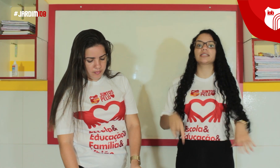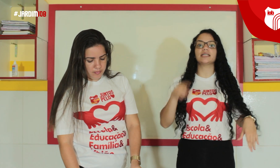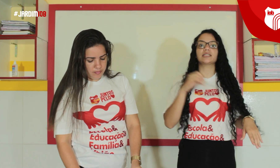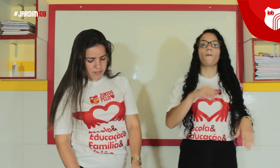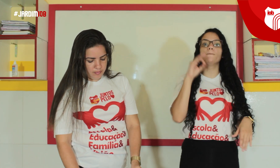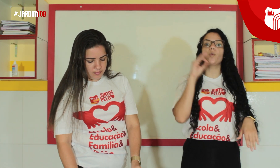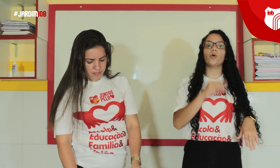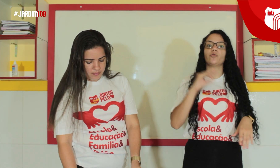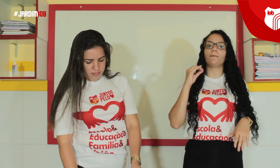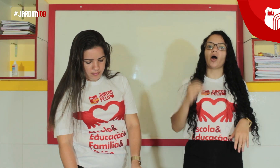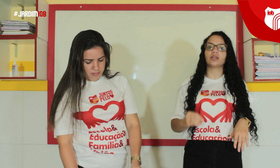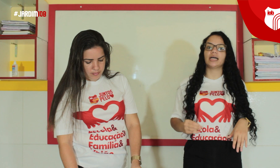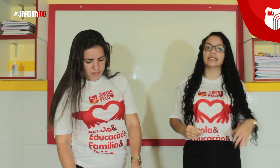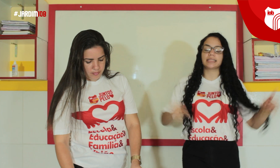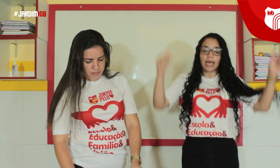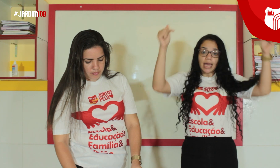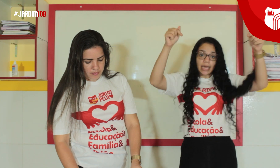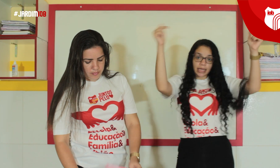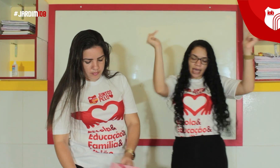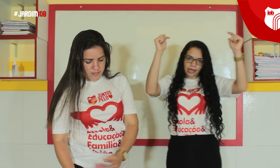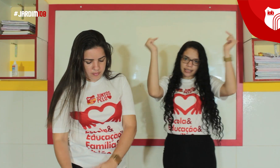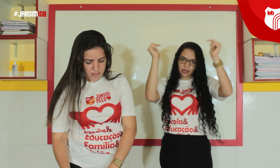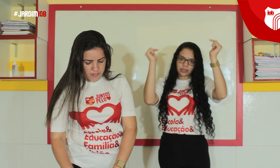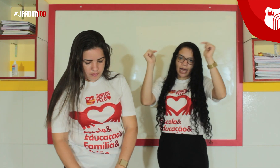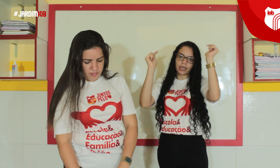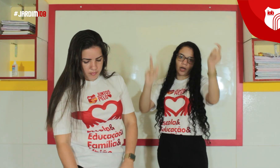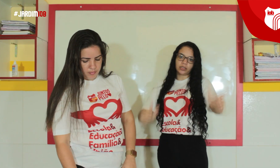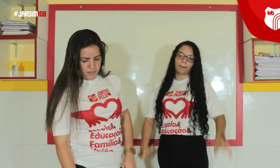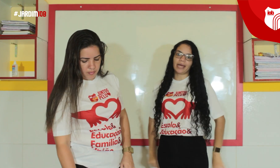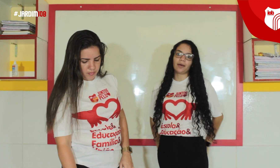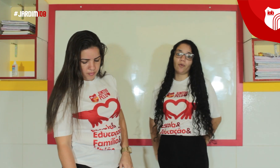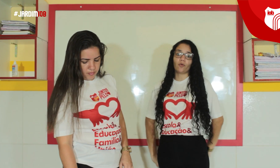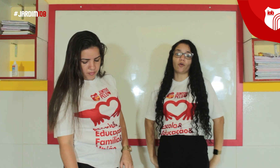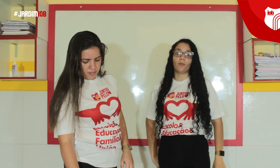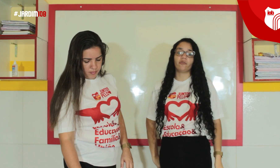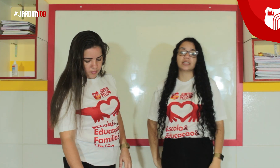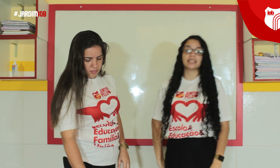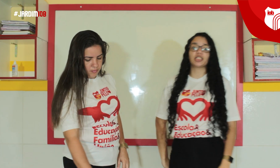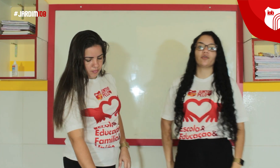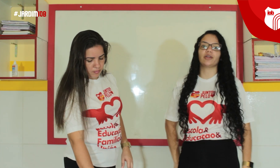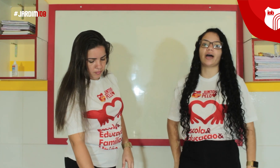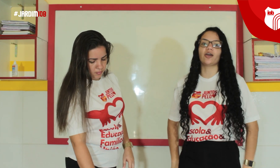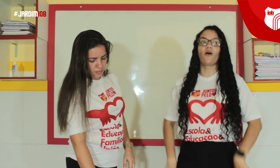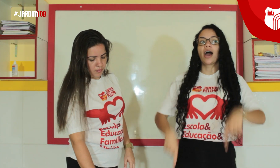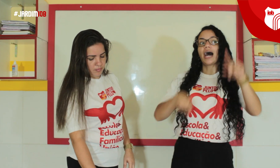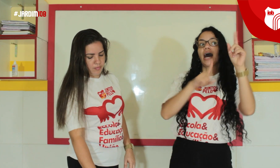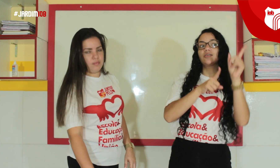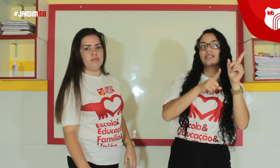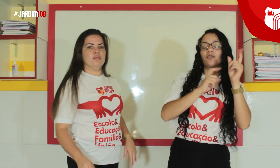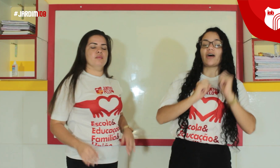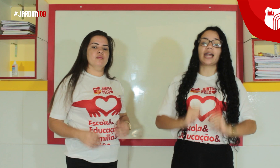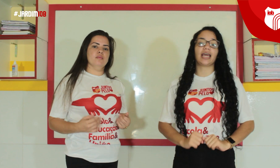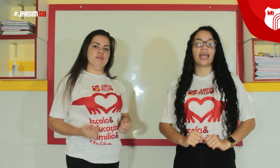são muito importantes e que eles são daqui, ó, de Pernambuco, como vocês estão vendo aí, ó. Alceu